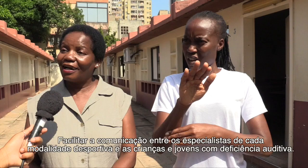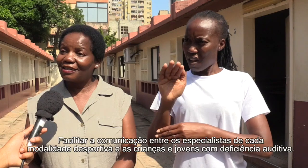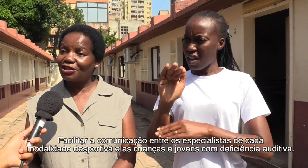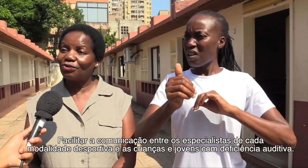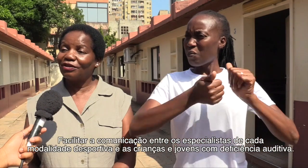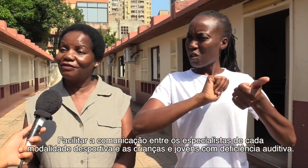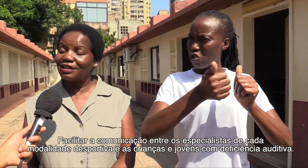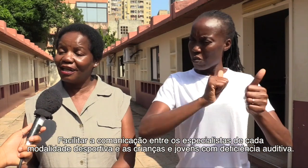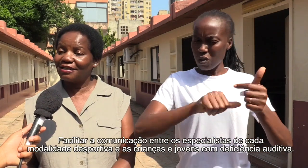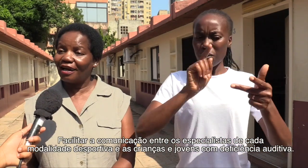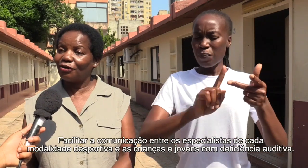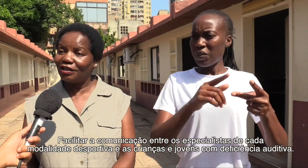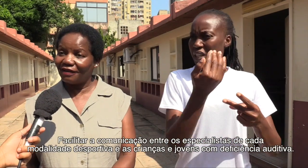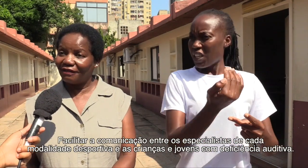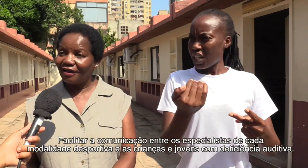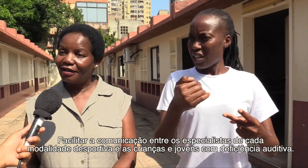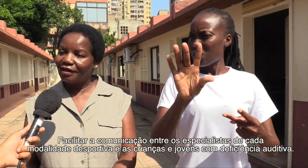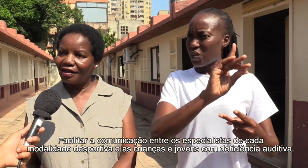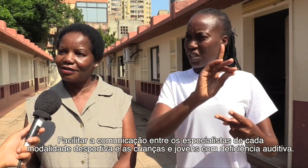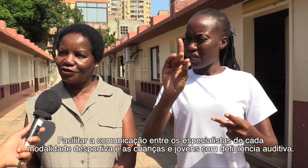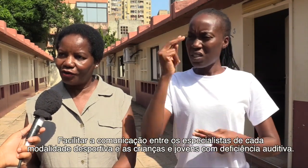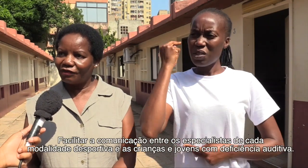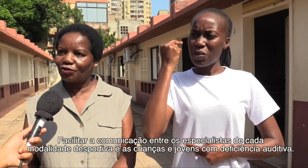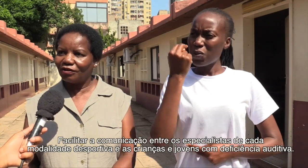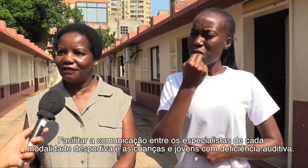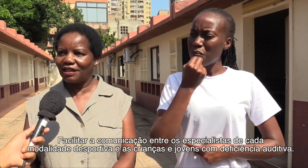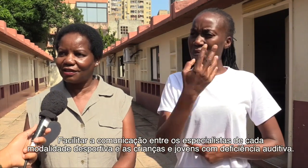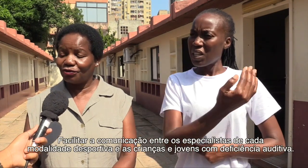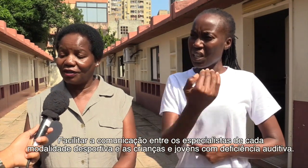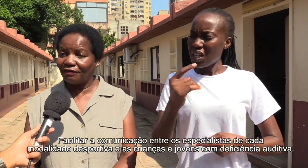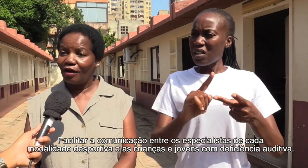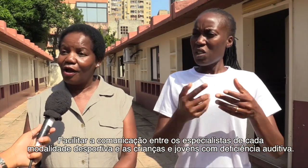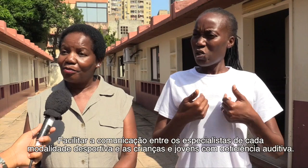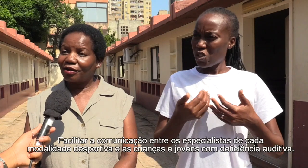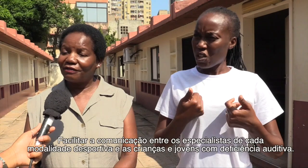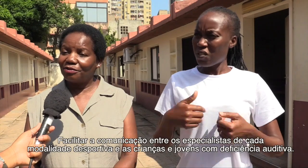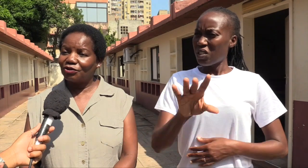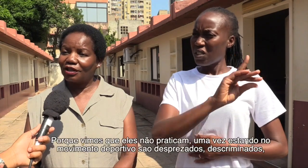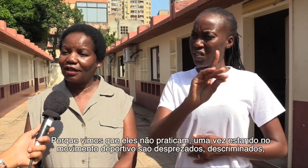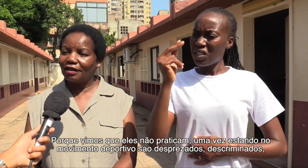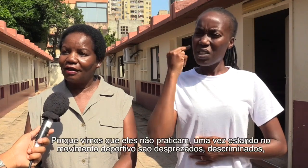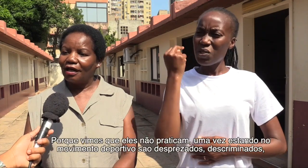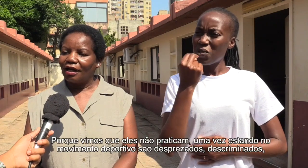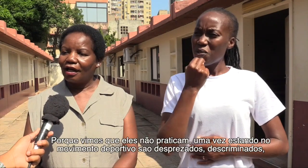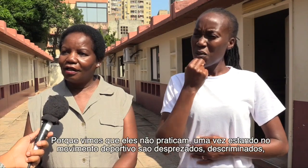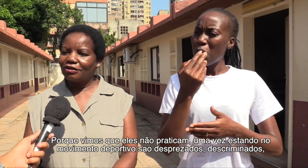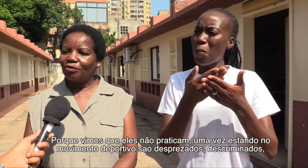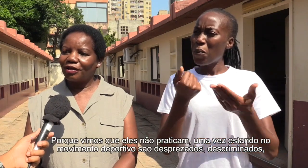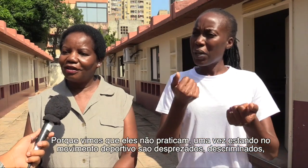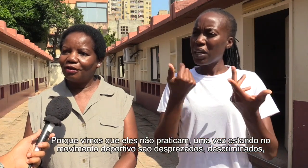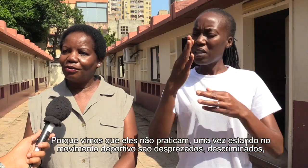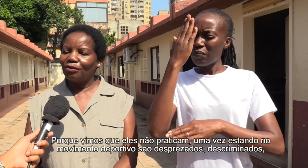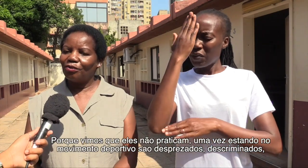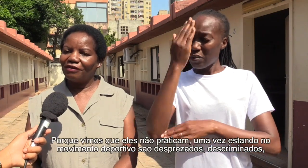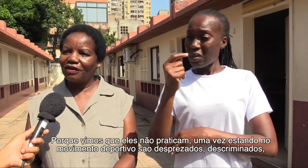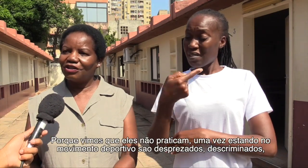as crianças com deficiência auditiva. Crianças e jovens com deficiência auditiva. Porque vemos que eles não